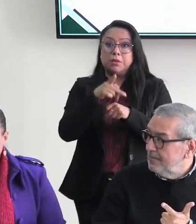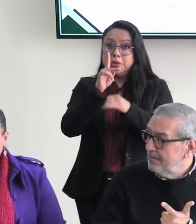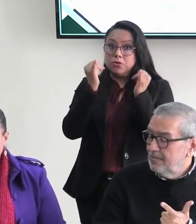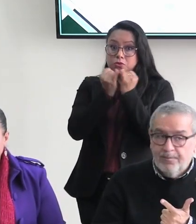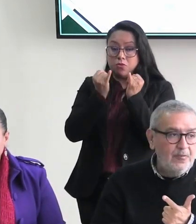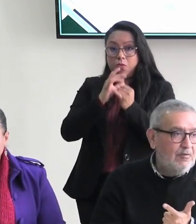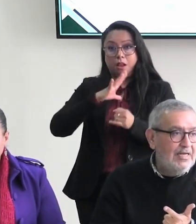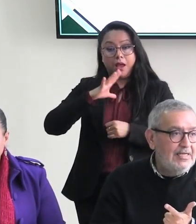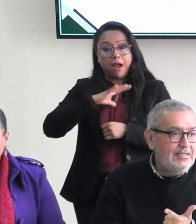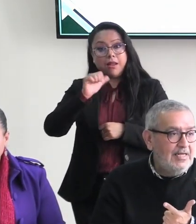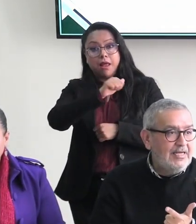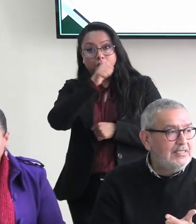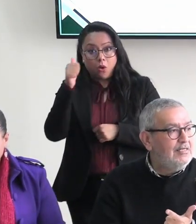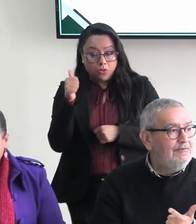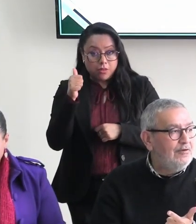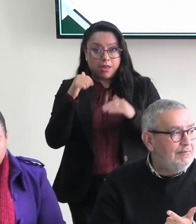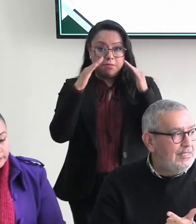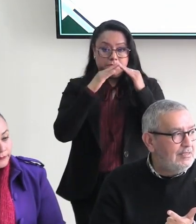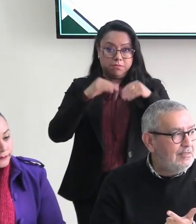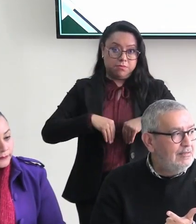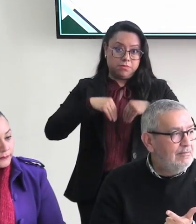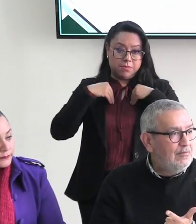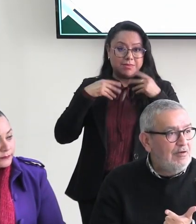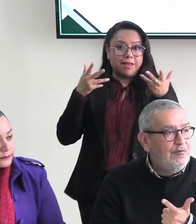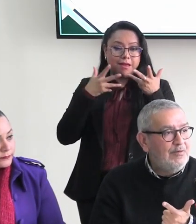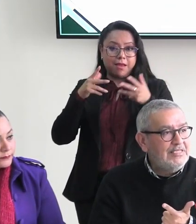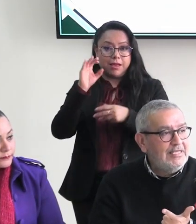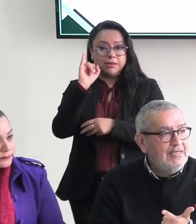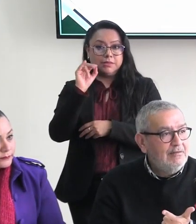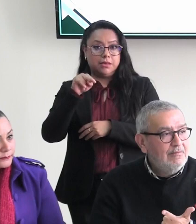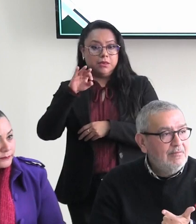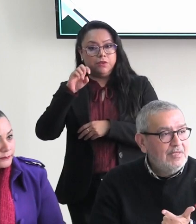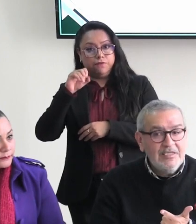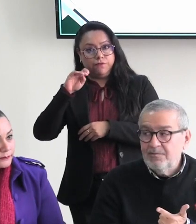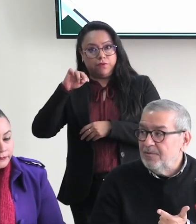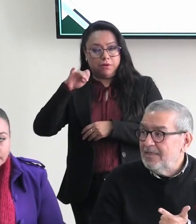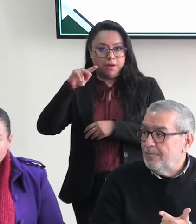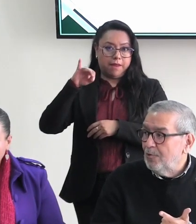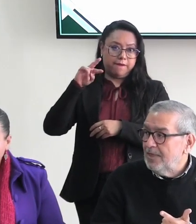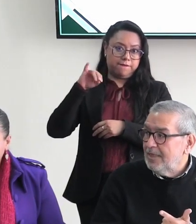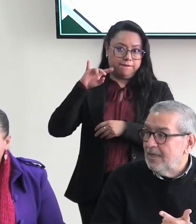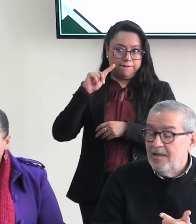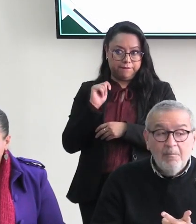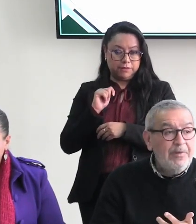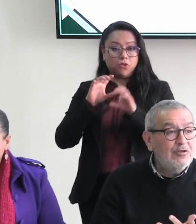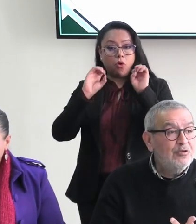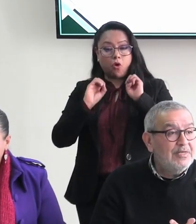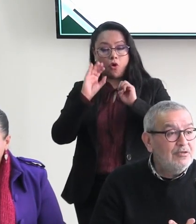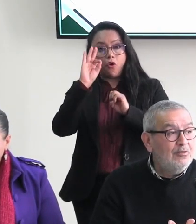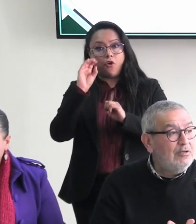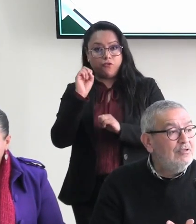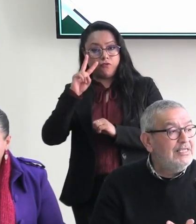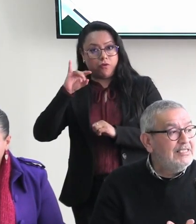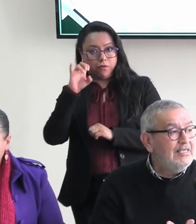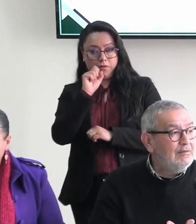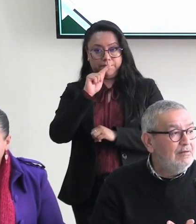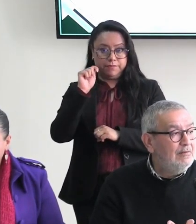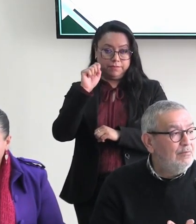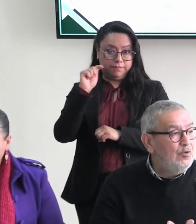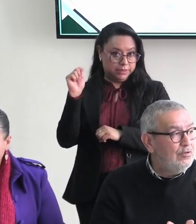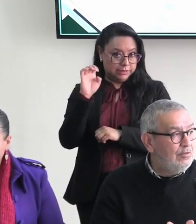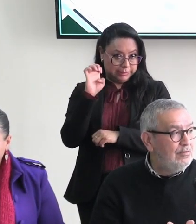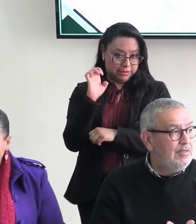pública. ¿Cuál es? La que hace el Infonavit o el Fobiste. Esa es vivienda pública. Pero sobre todo hay un